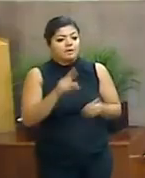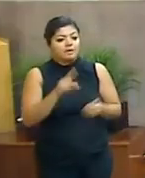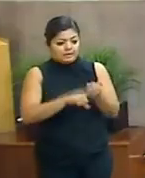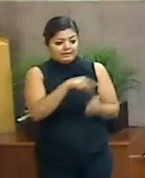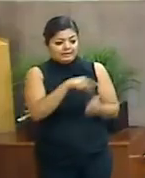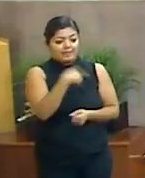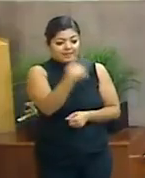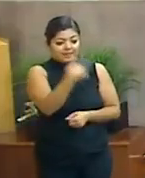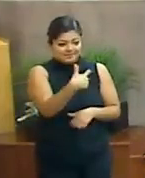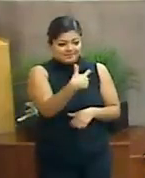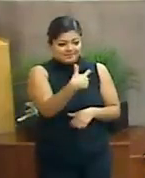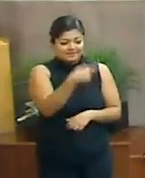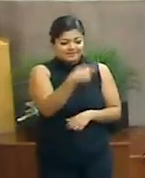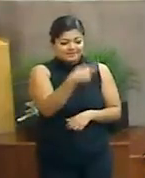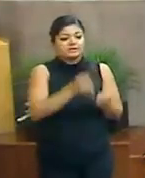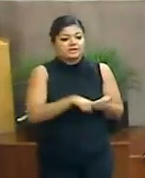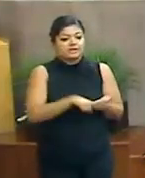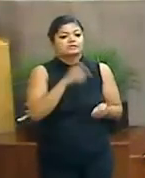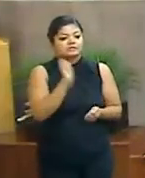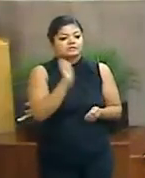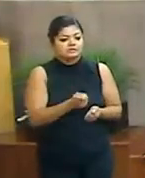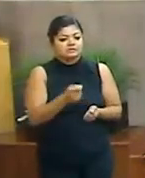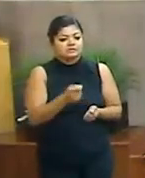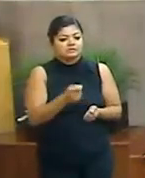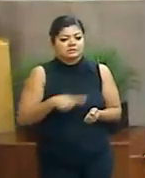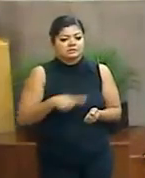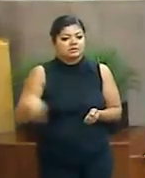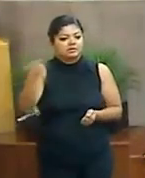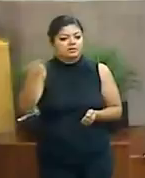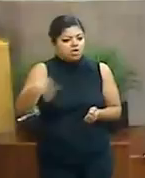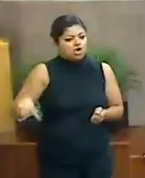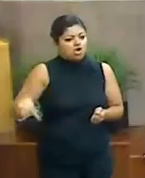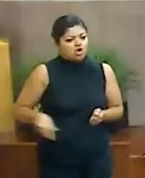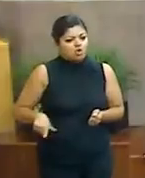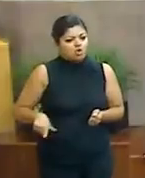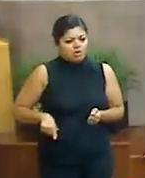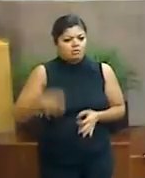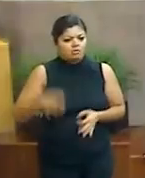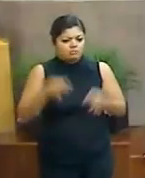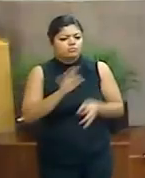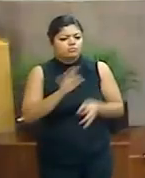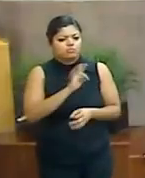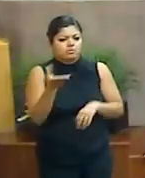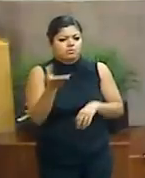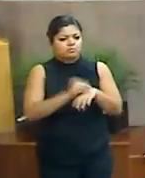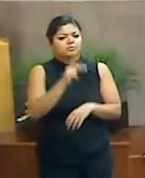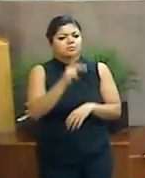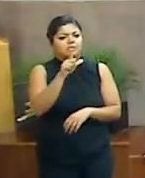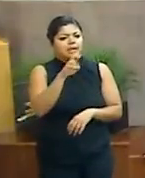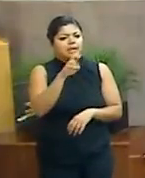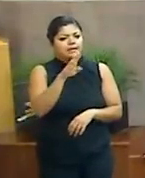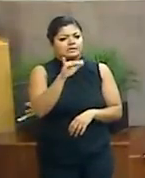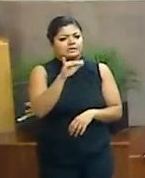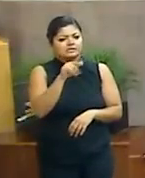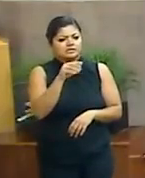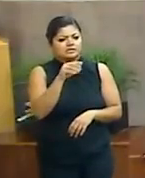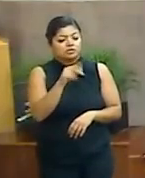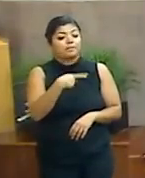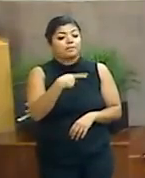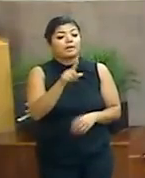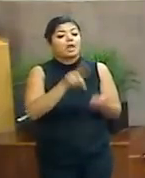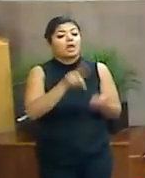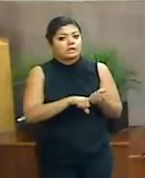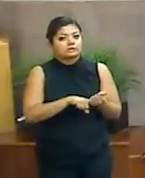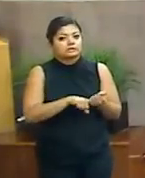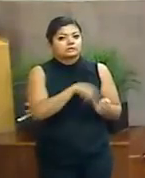generales etc que los actos del poder ejecutivo pueden ser objeto del plebiscito siempre y cuando se consideren trascendentes en la vida pública